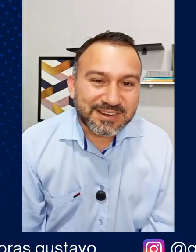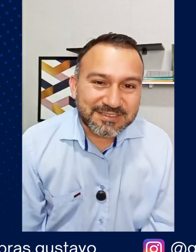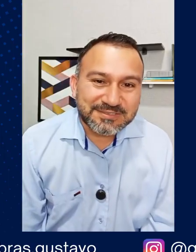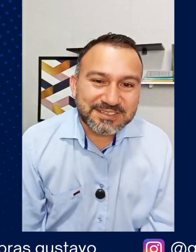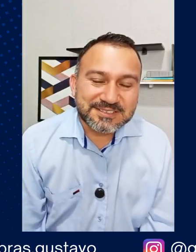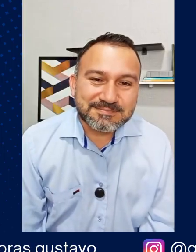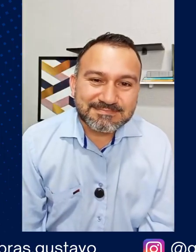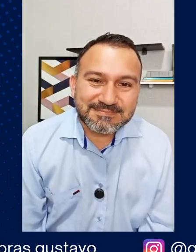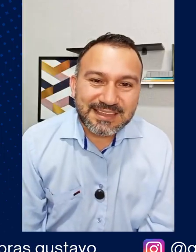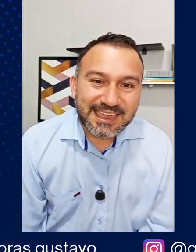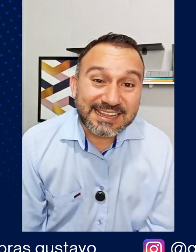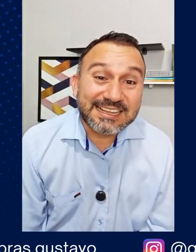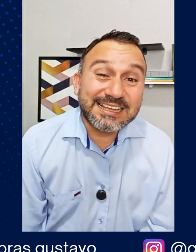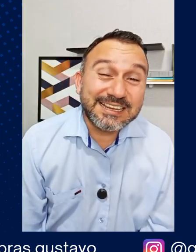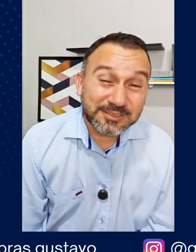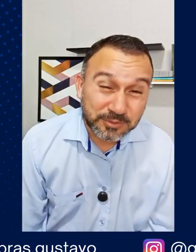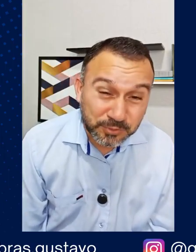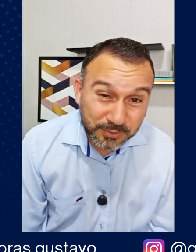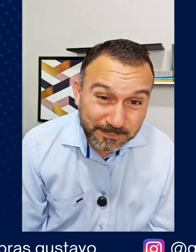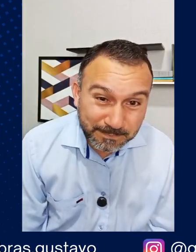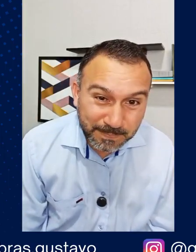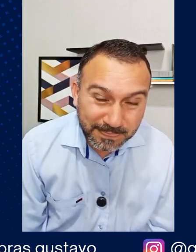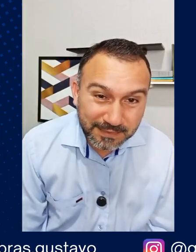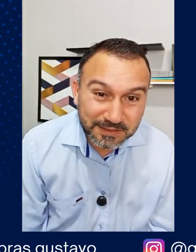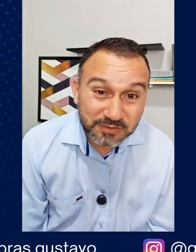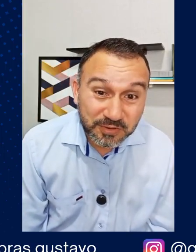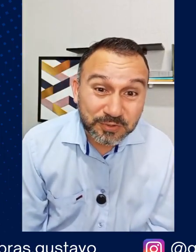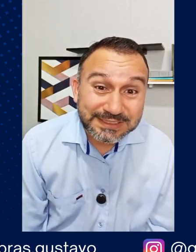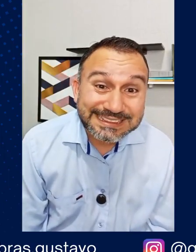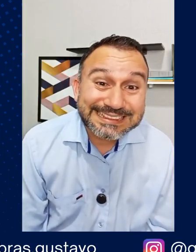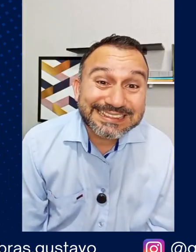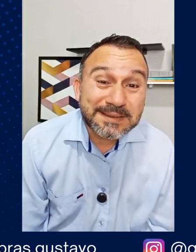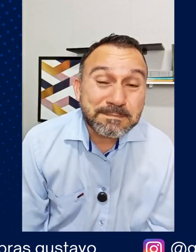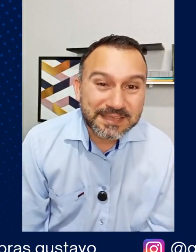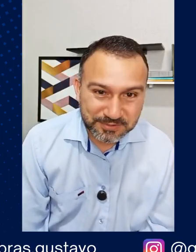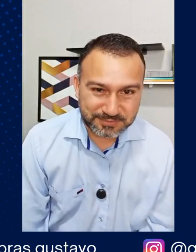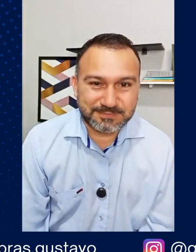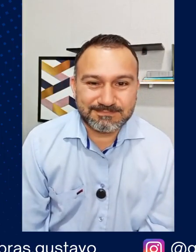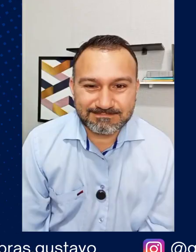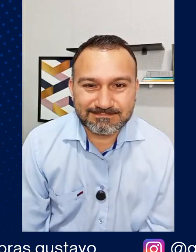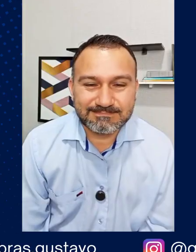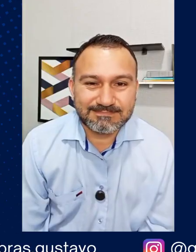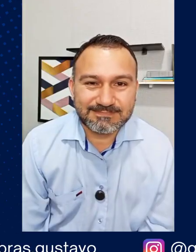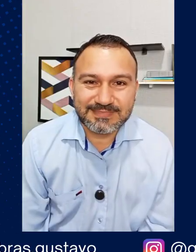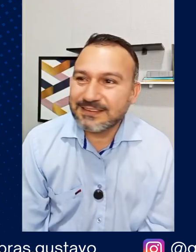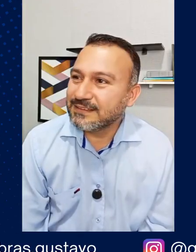Foi isso que a Flávia fez. Ela gritou e ficou tremendo.